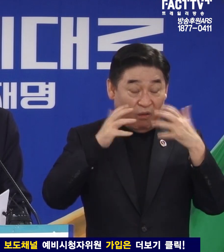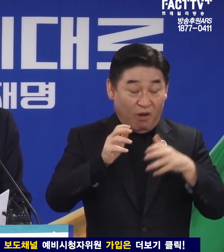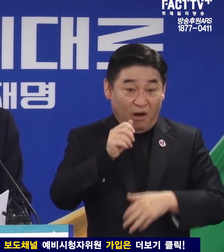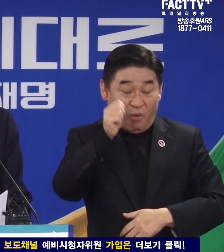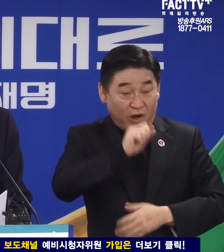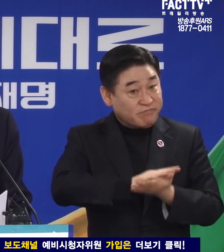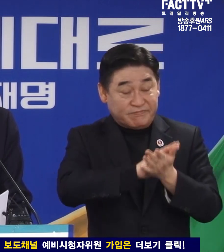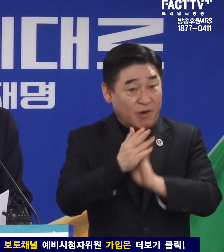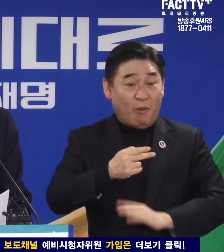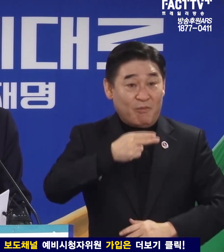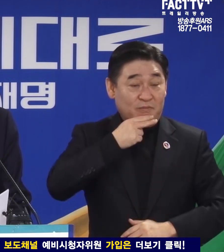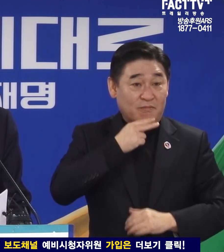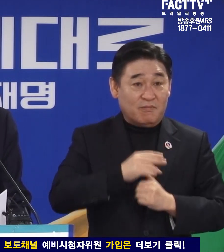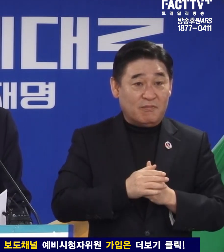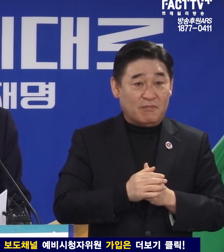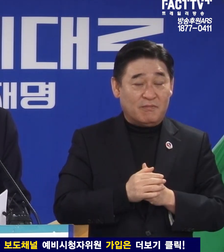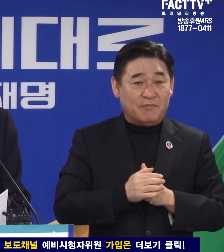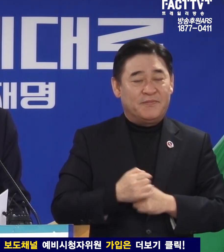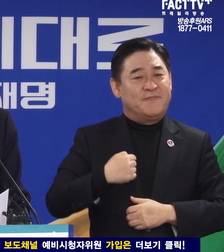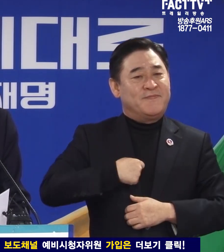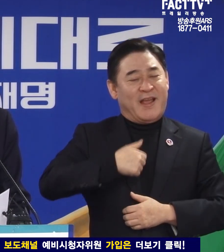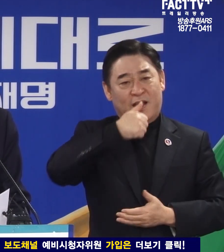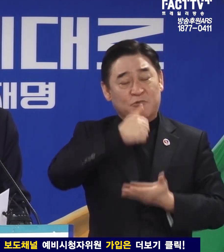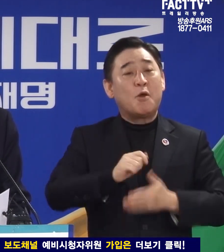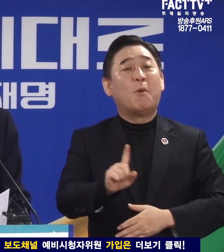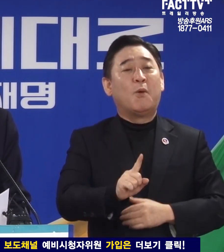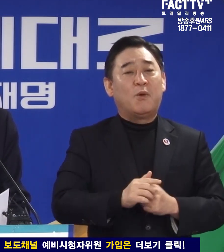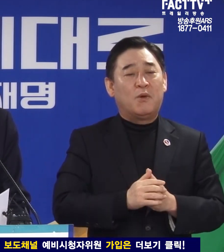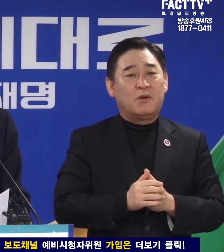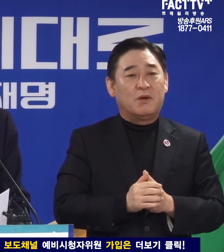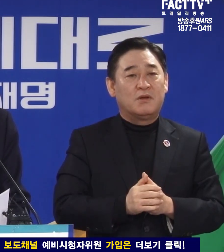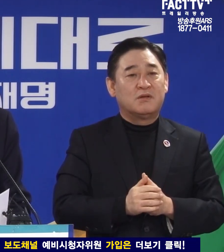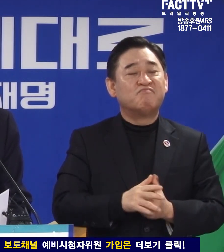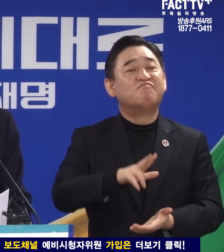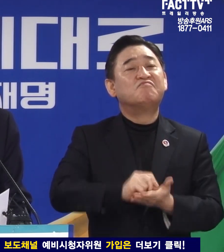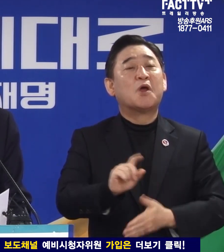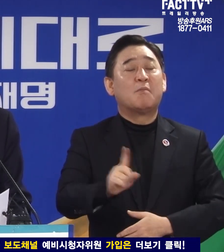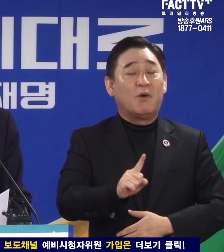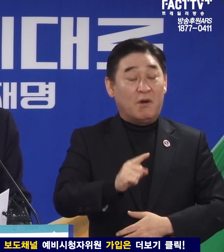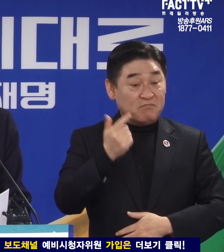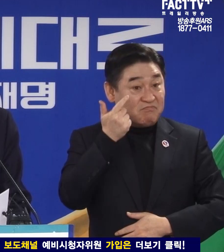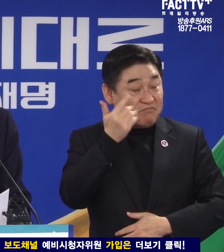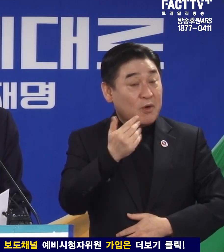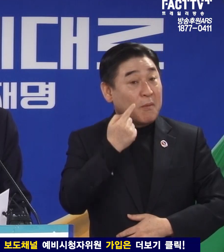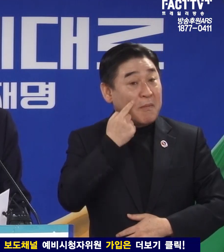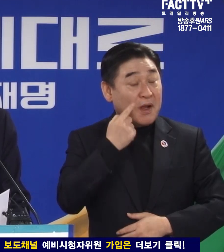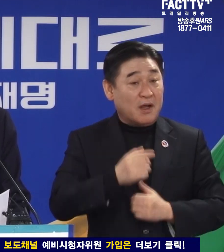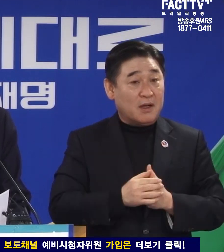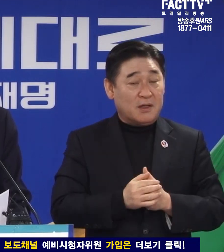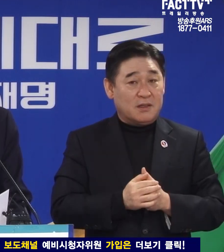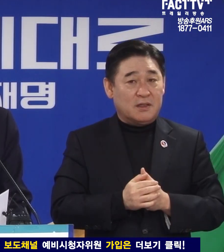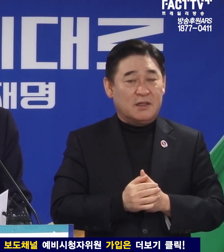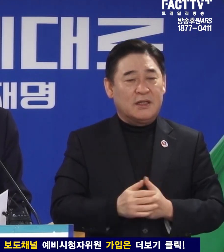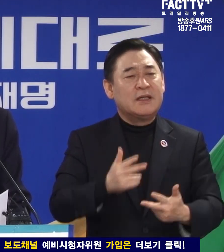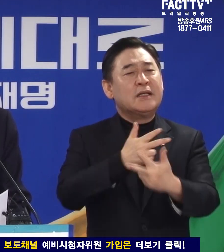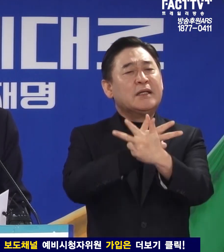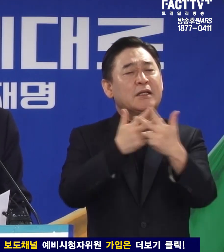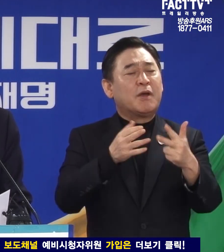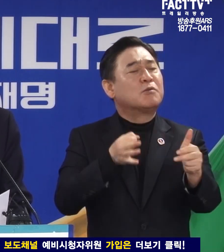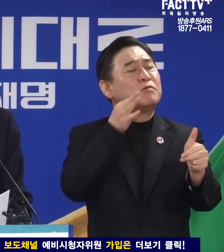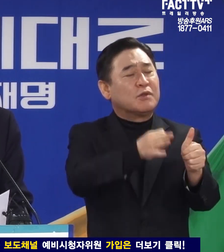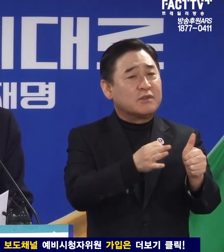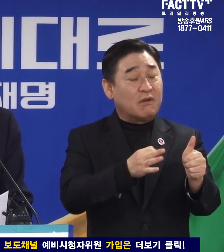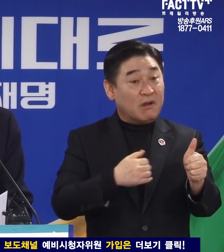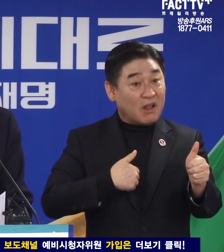되니? 응? 내가 죄가 뭐야? 문제가. 한번 물어봐, 사람들한테. 이재명한테 돈을